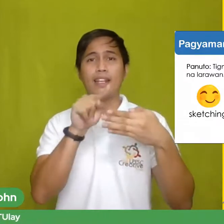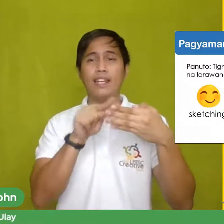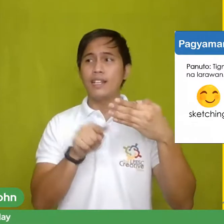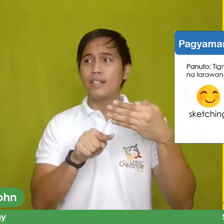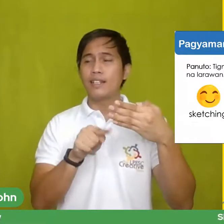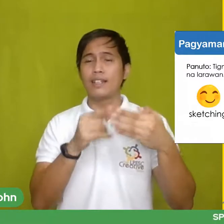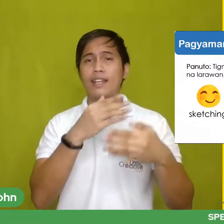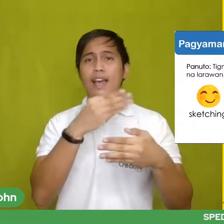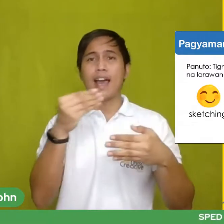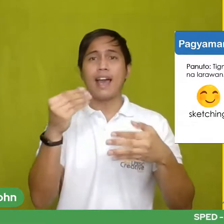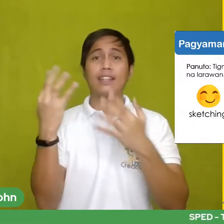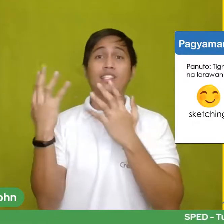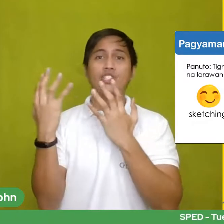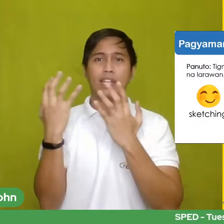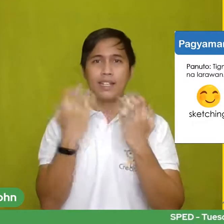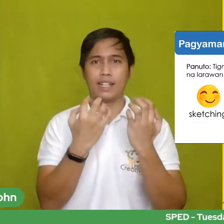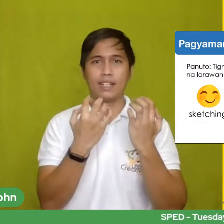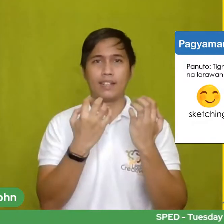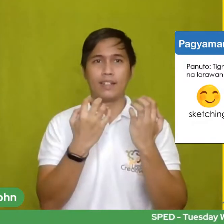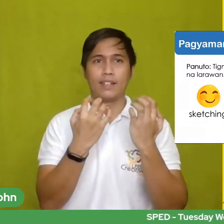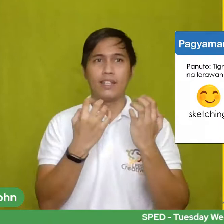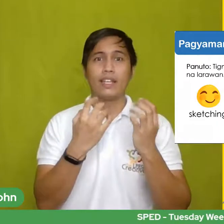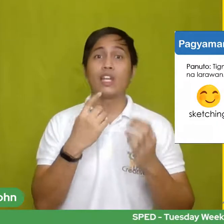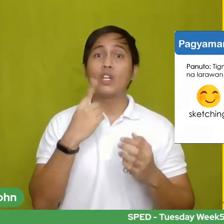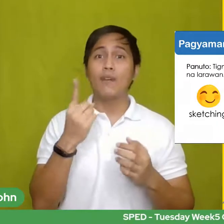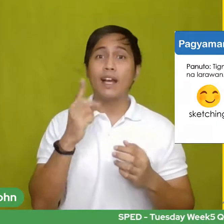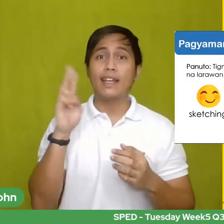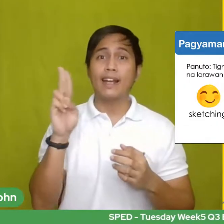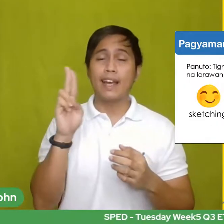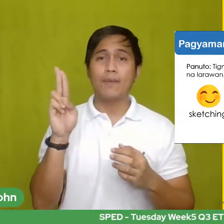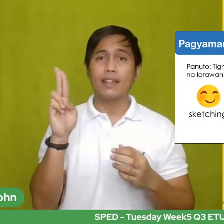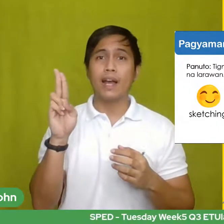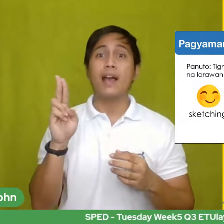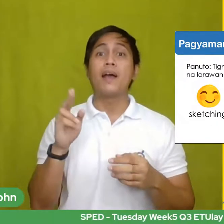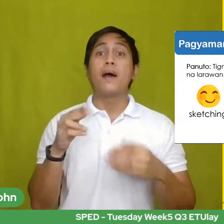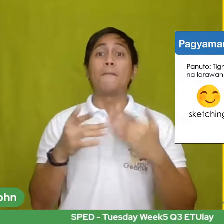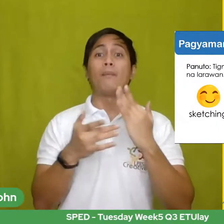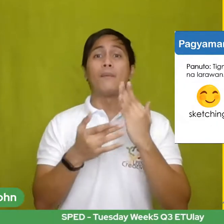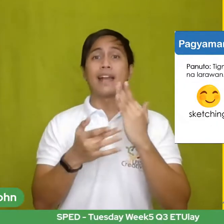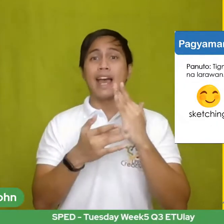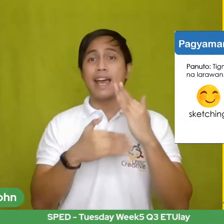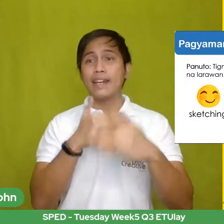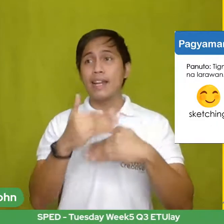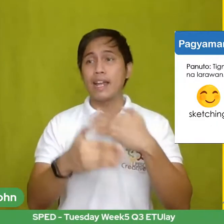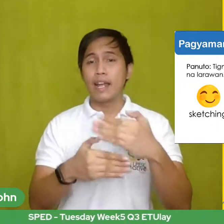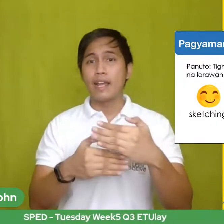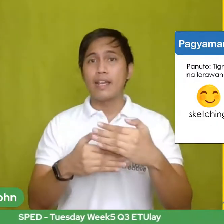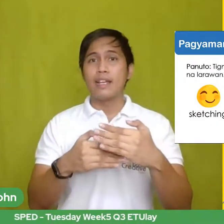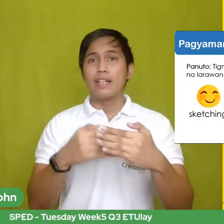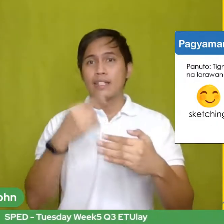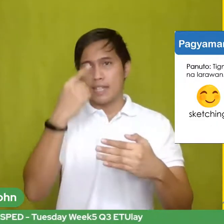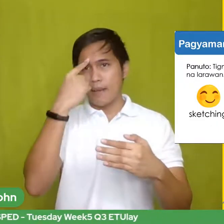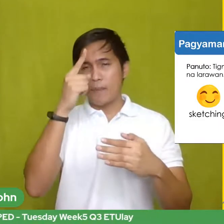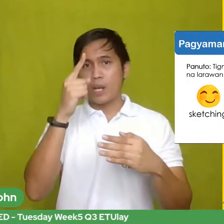outlining, at shading. Ito yung mga ginagamit na pamamaraan sa paggawa